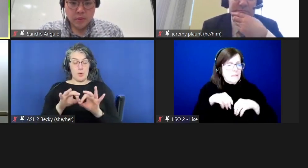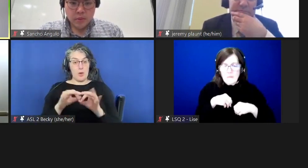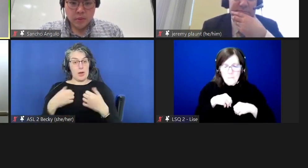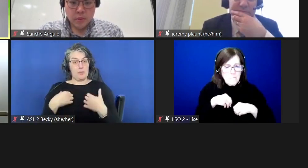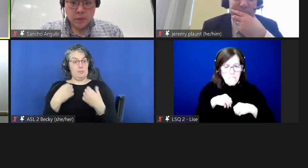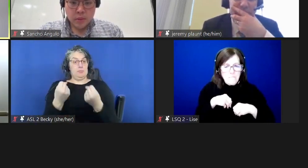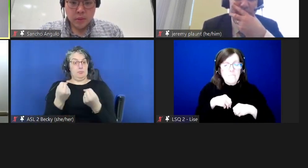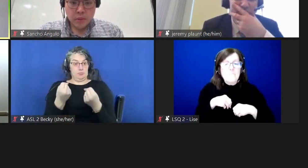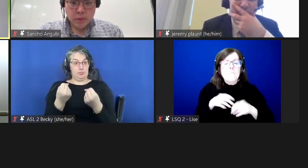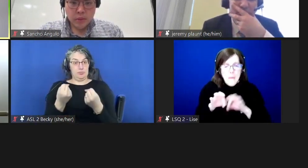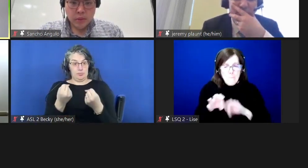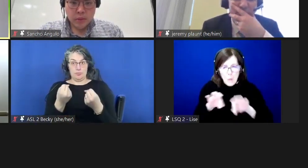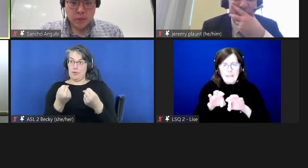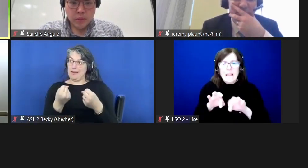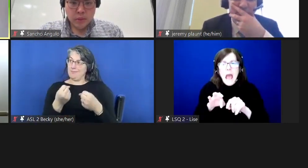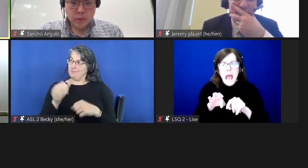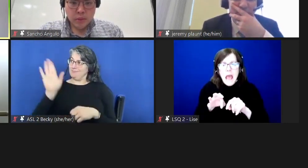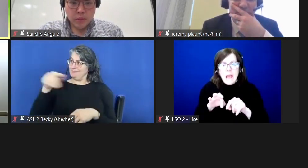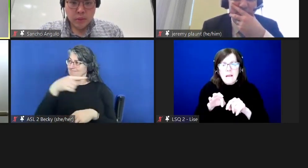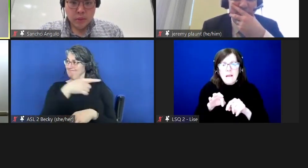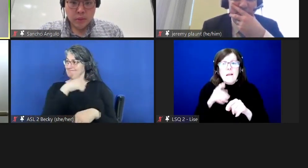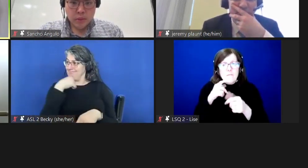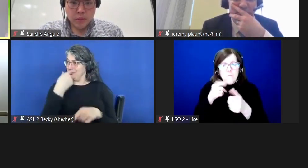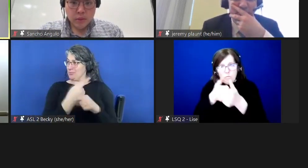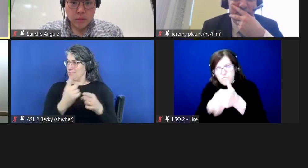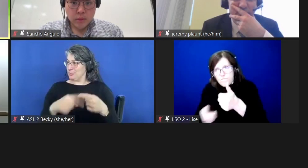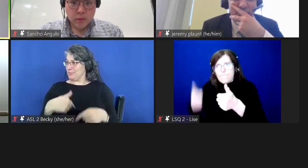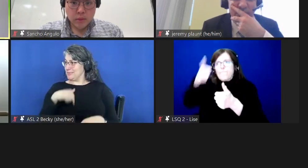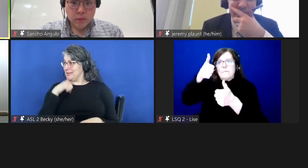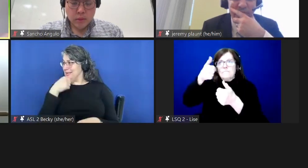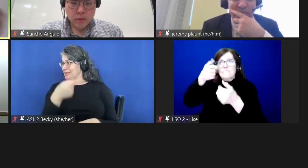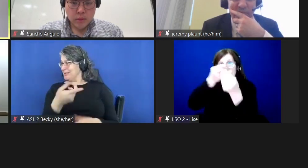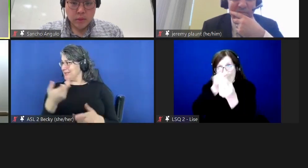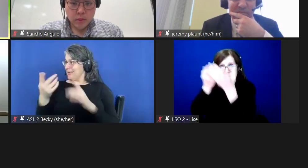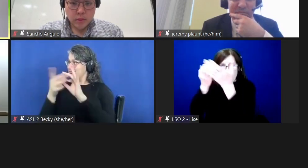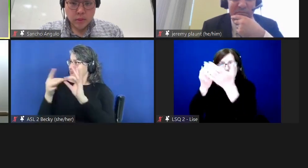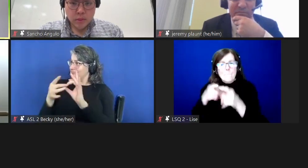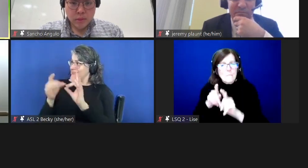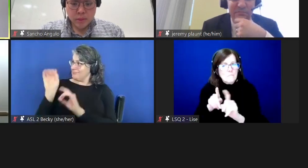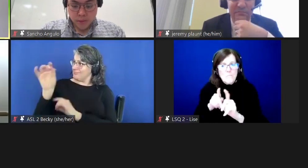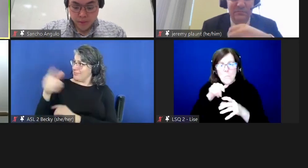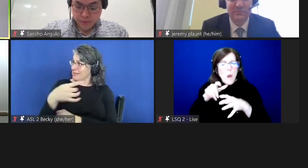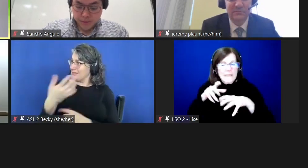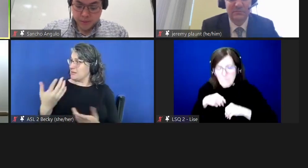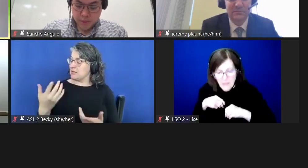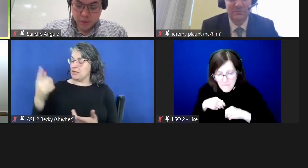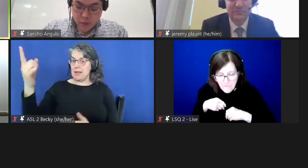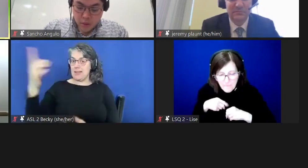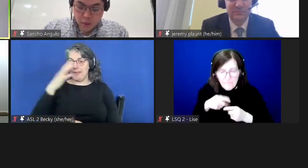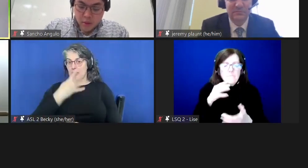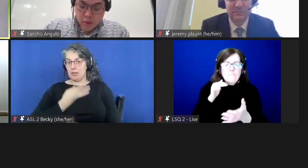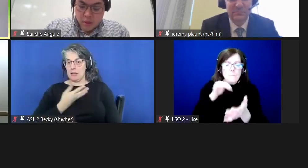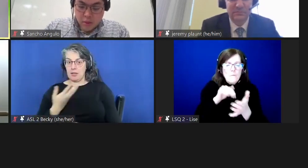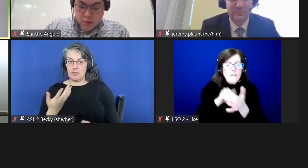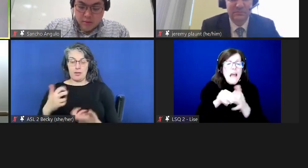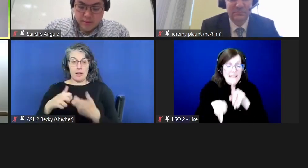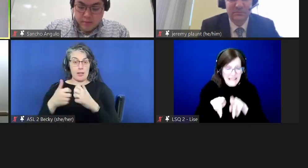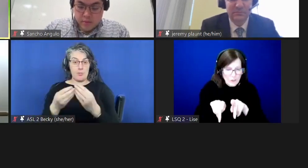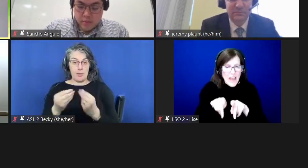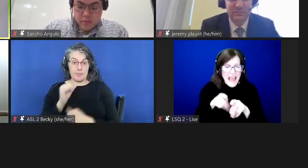répréhensible. Parce que souvent, les gens signalent les choses, mais le comportement